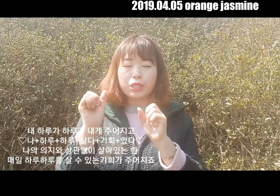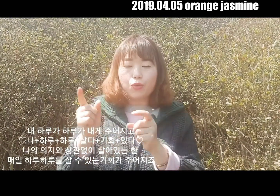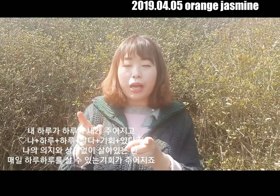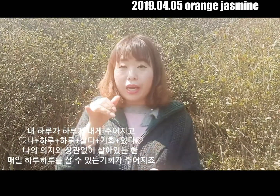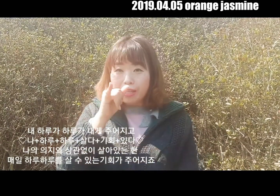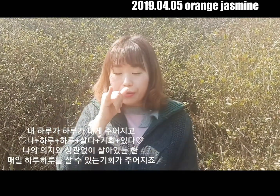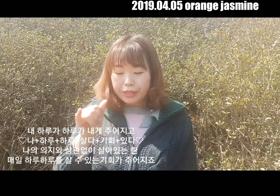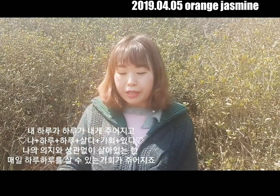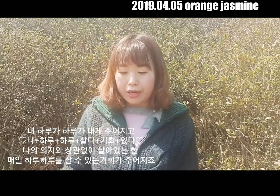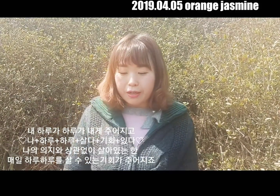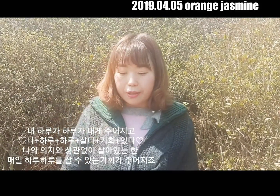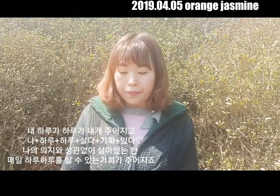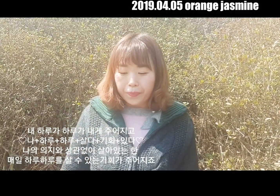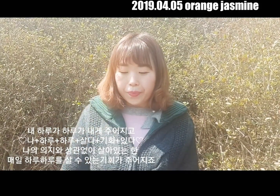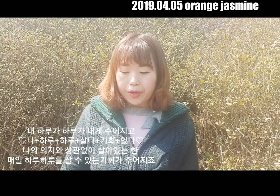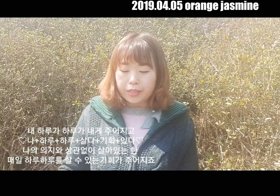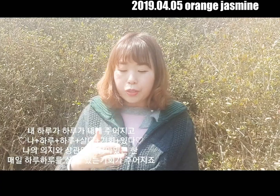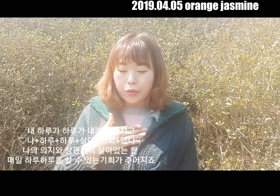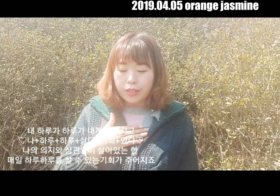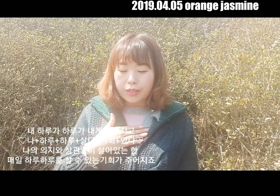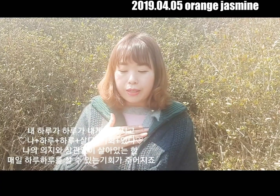수 있는 기회가 있는 거잖아요. 그래서 저는